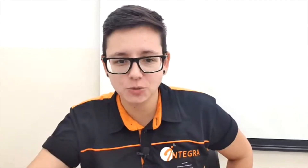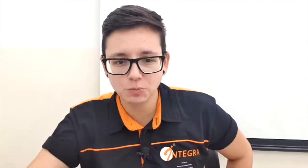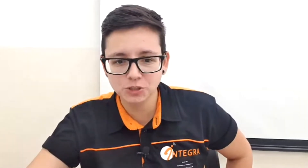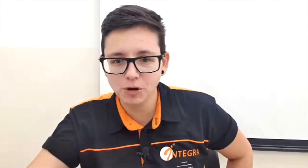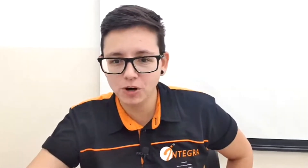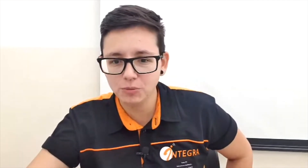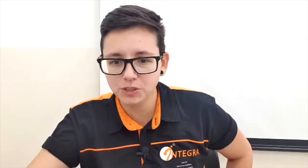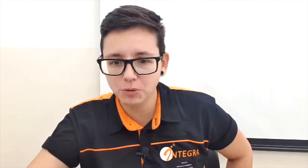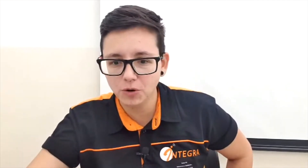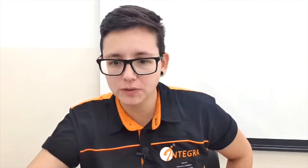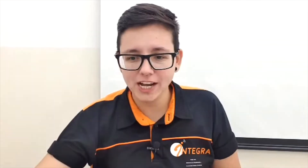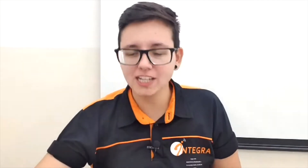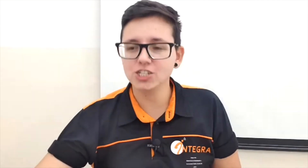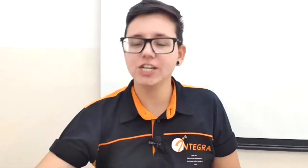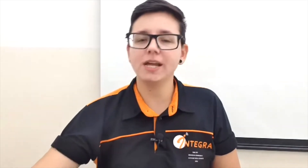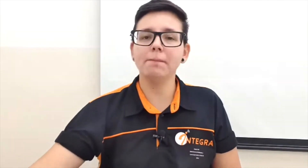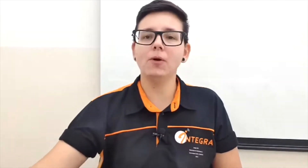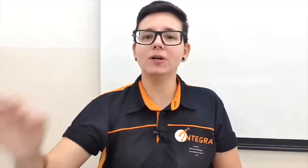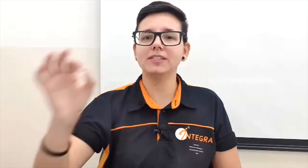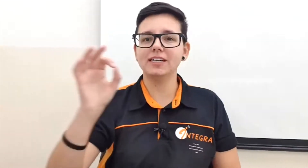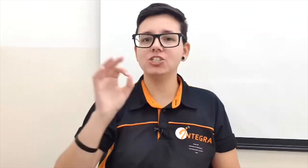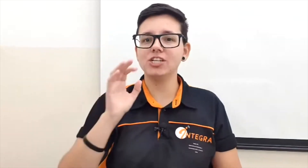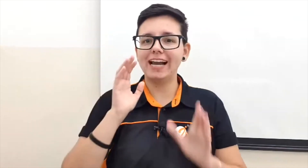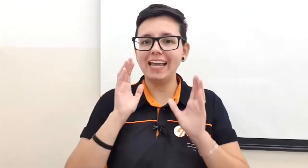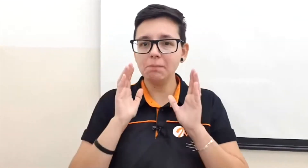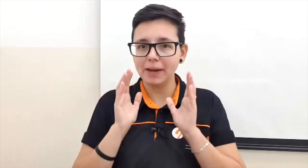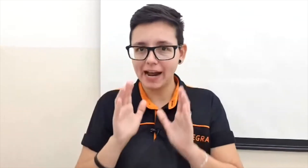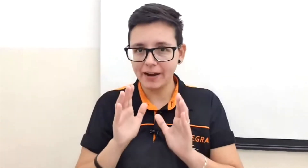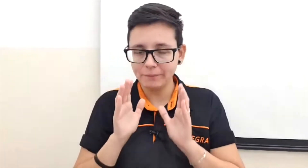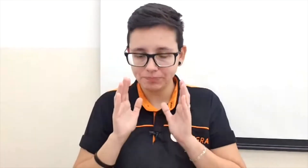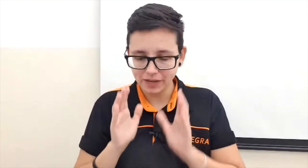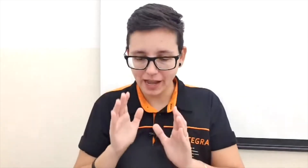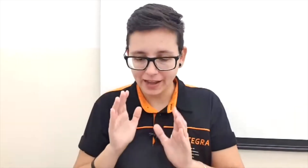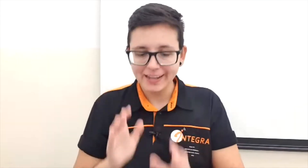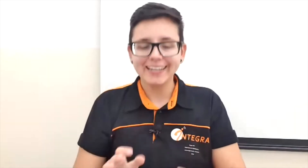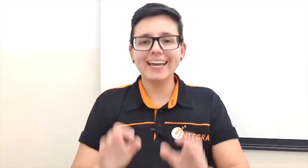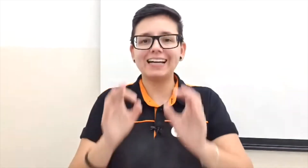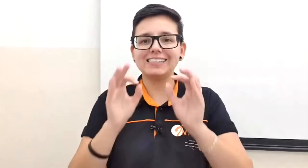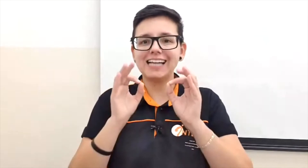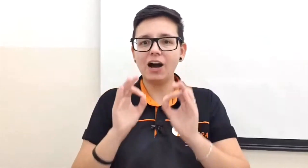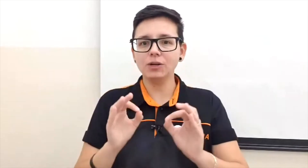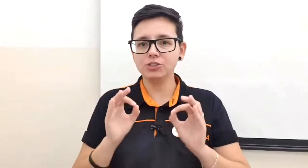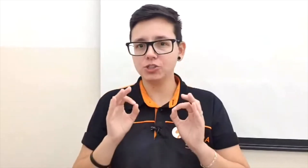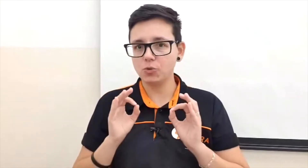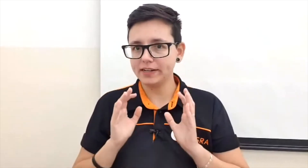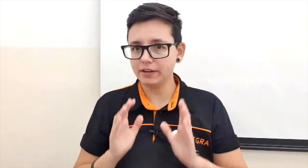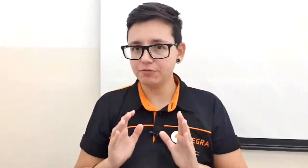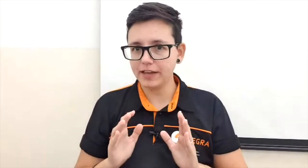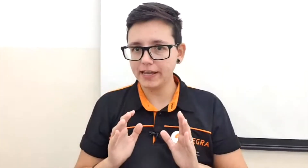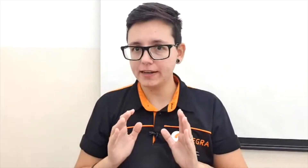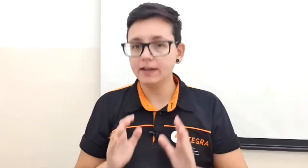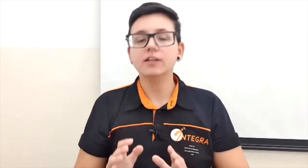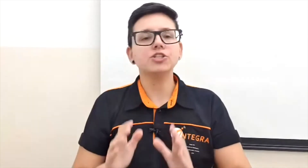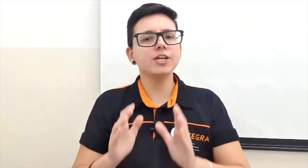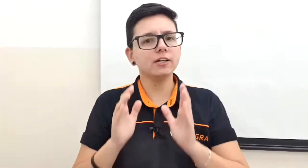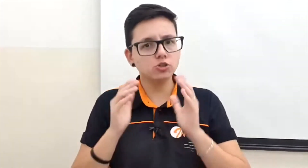Muito bom, muito bom. Gente, importante lembrar, tá? Que as aulas de quarta-feira te